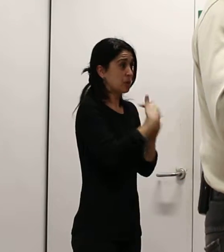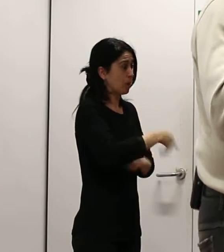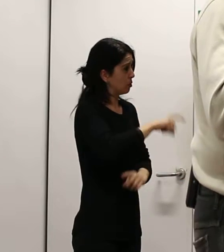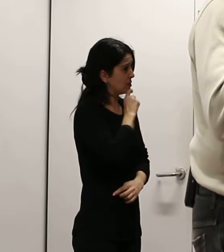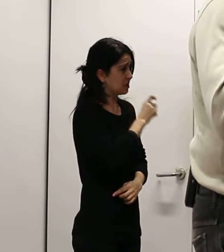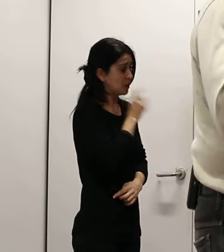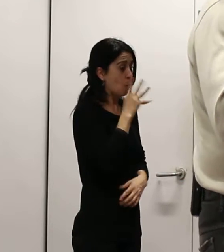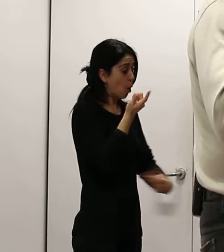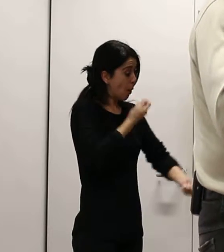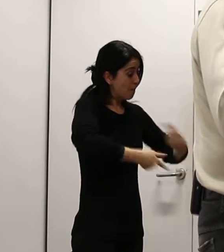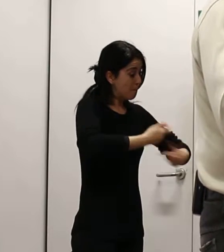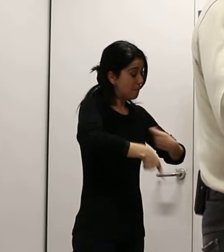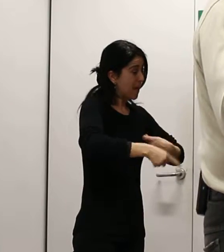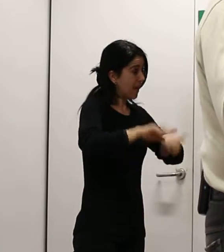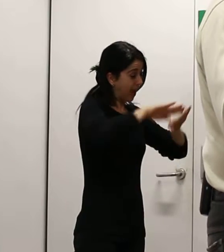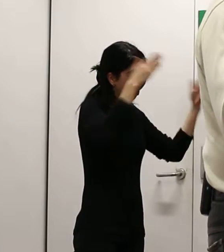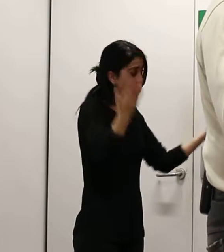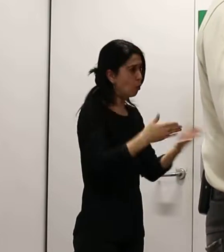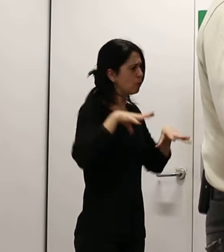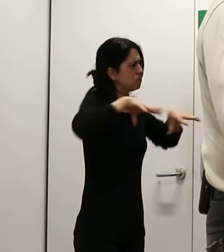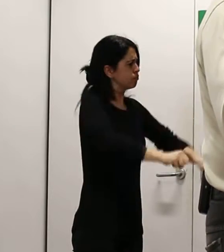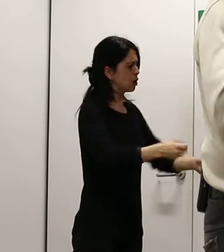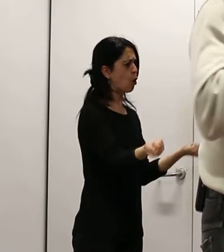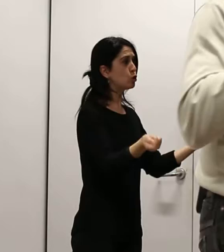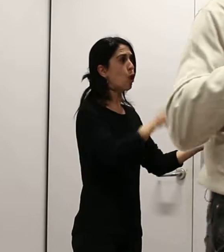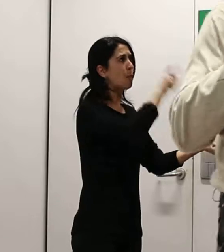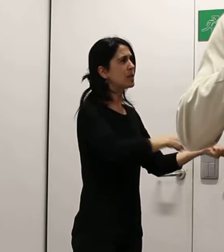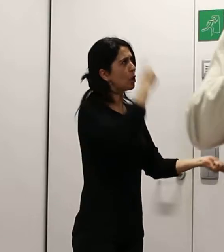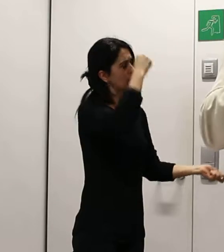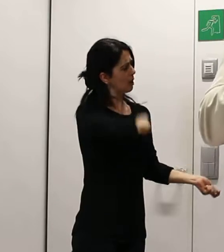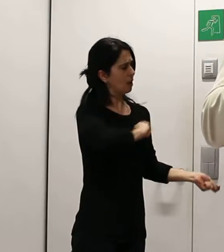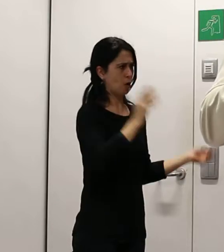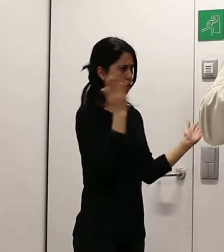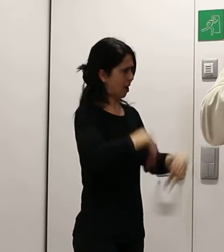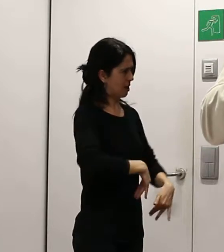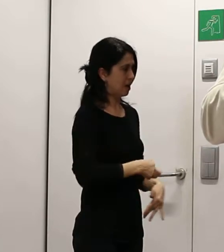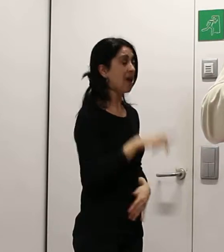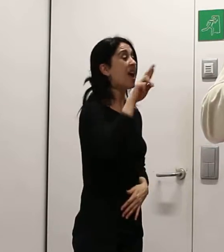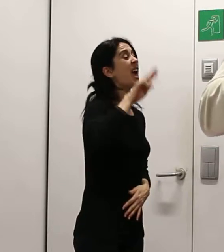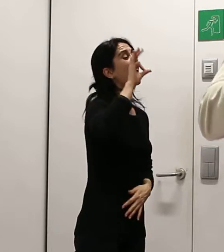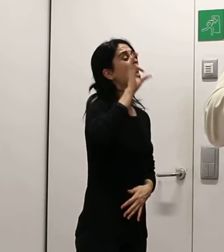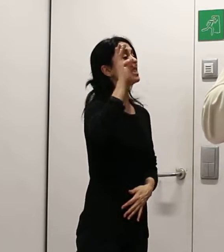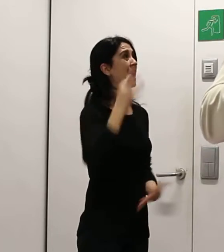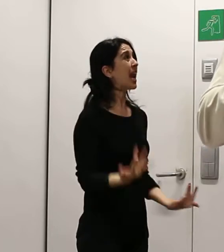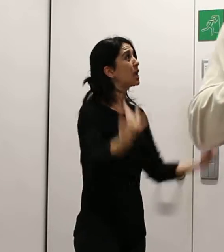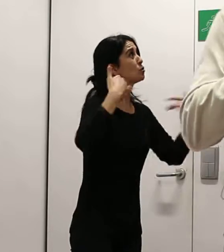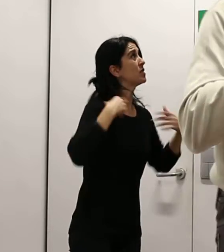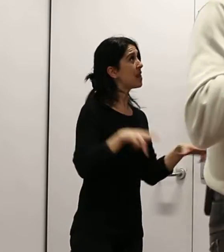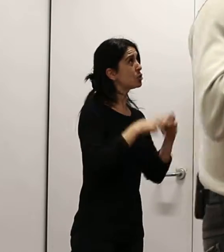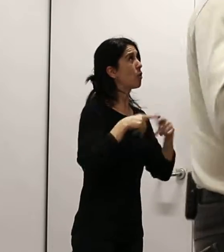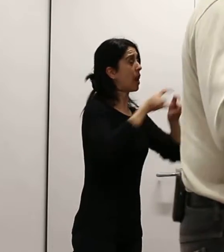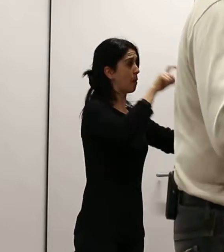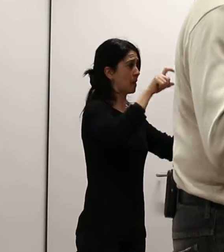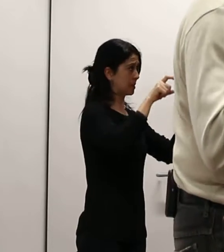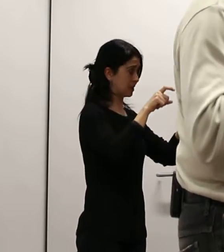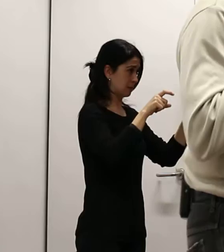el mercado está absolutamente controlado por gente sin escrúpulos. Eso de RSC, Responsabilidad Social Corporativa,